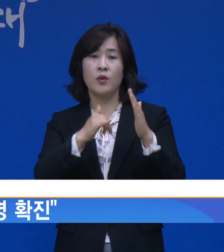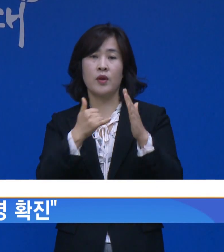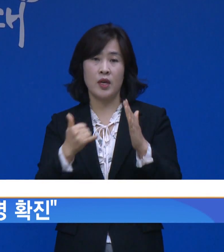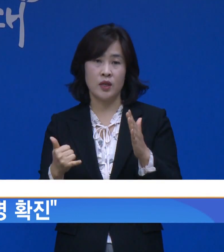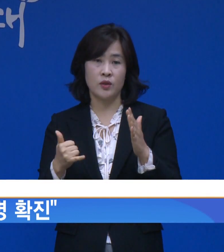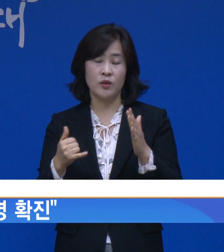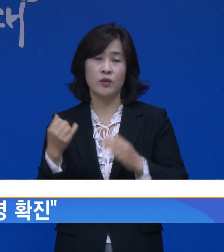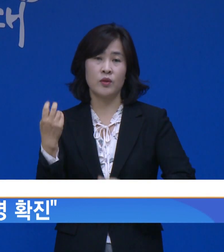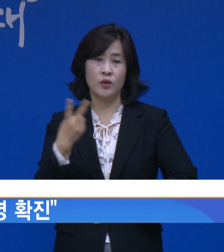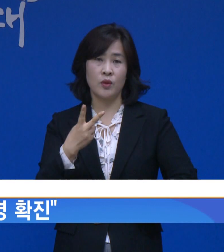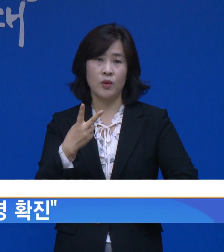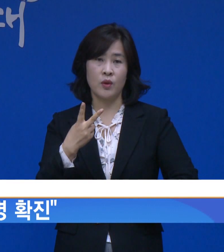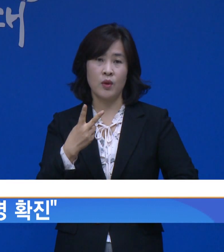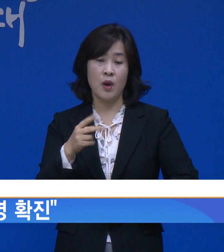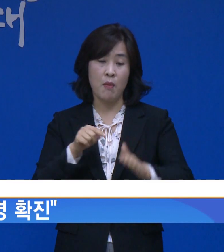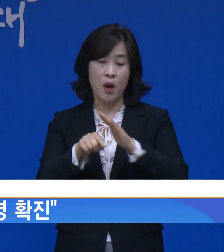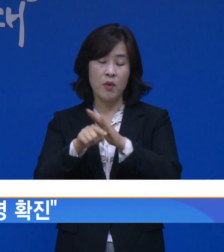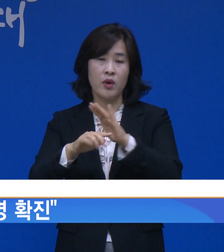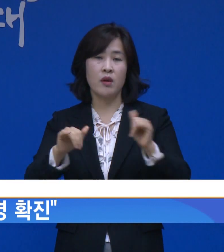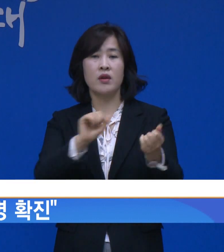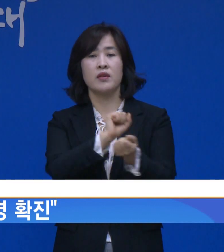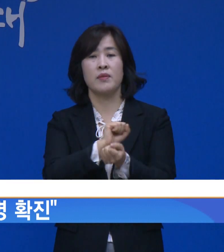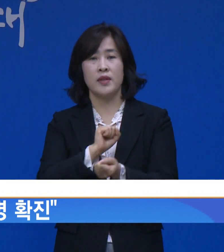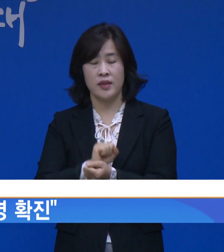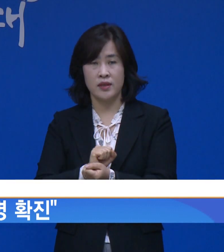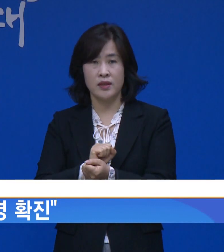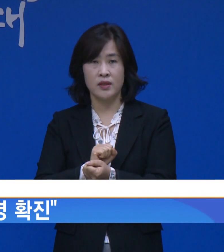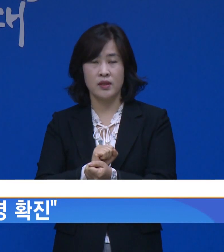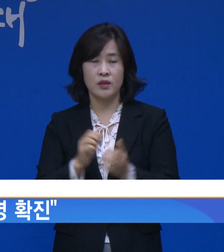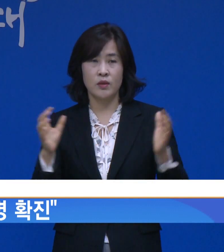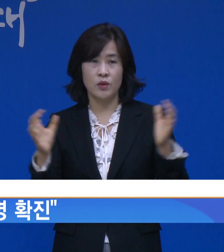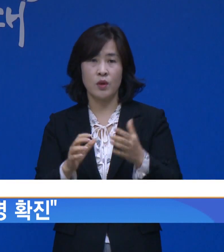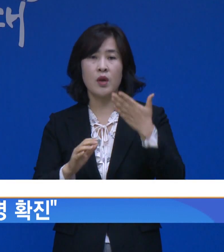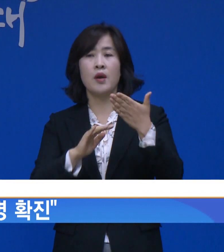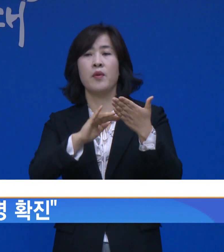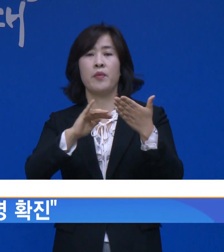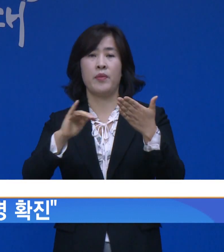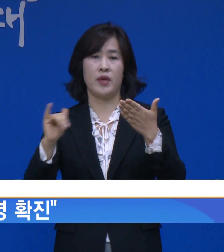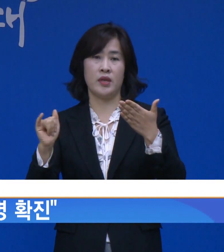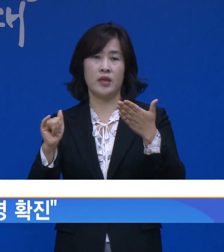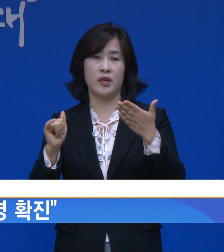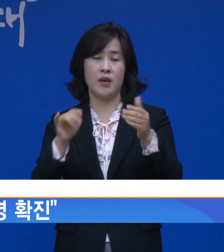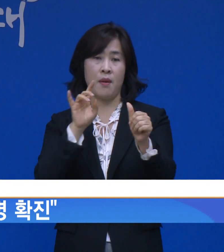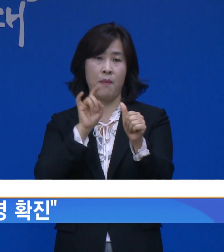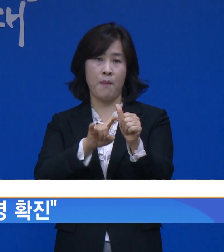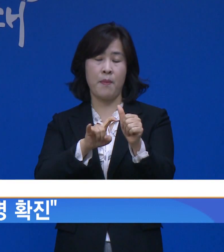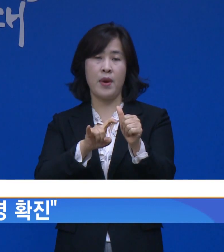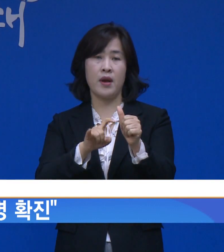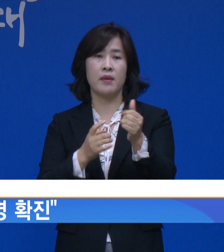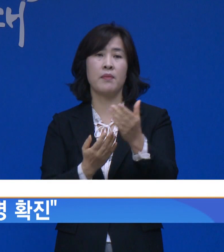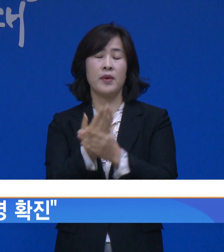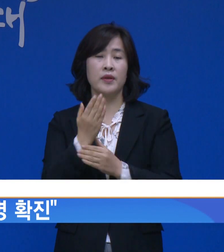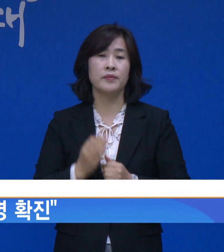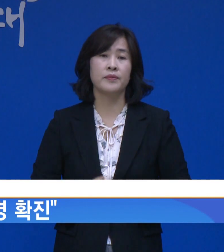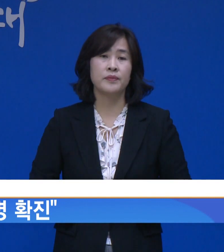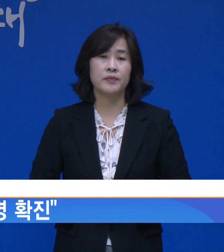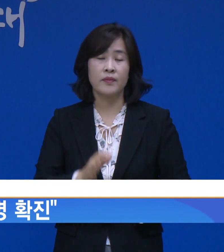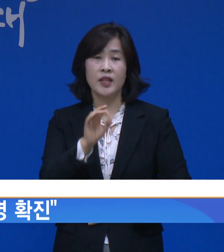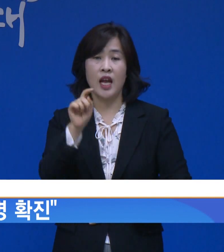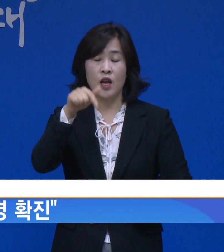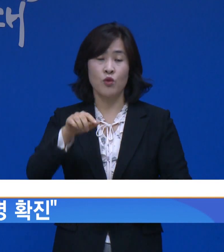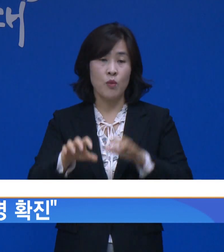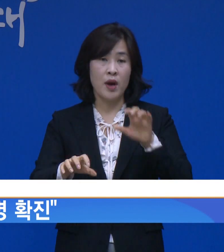가족 그리고 방문객으로 전파되어서 총 9명이 확진이 되었고